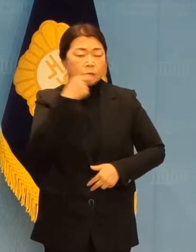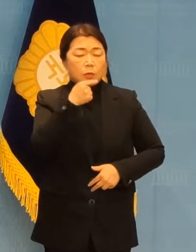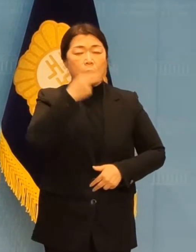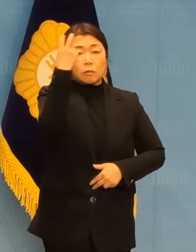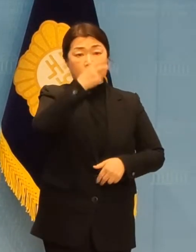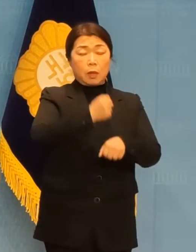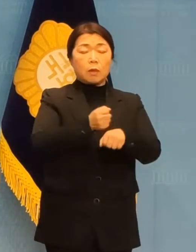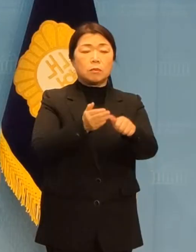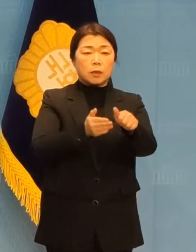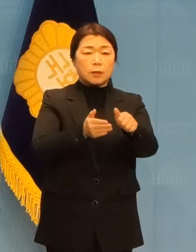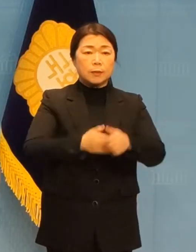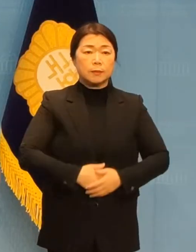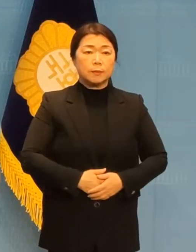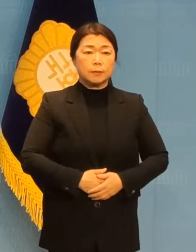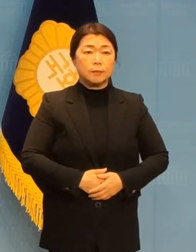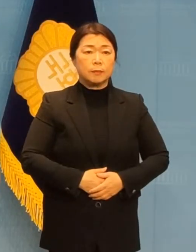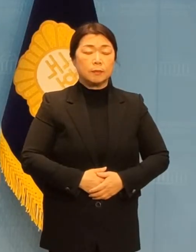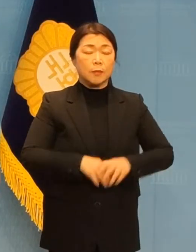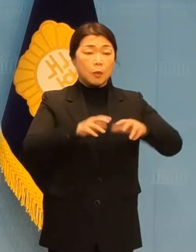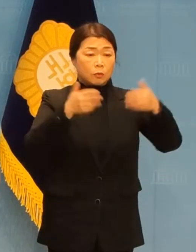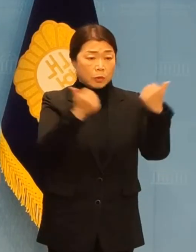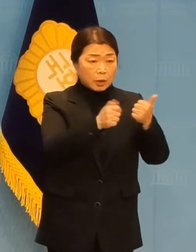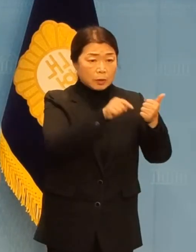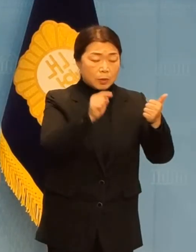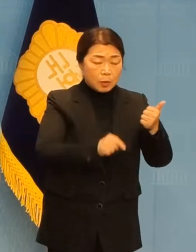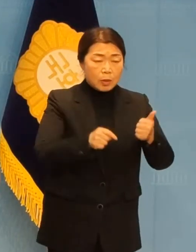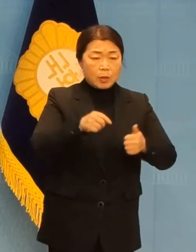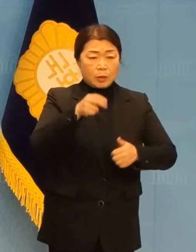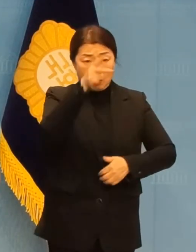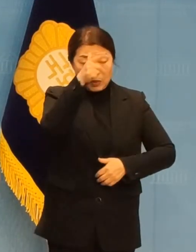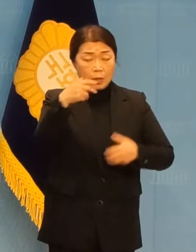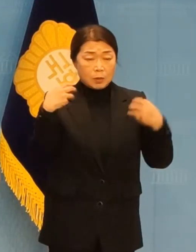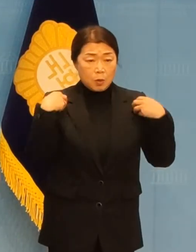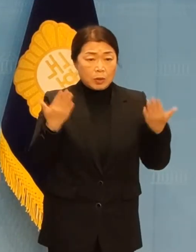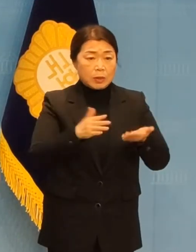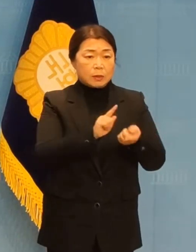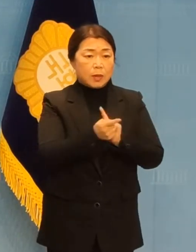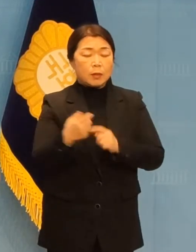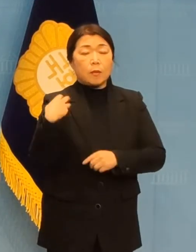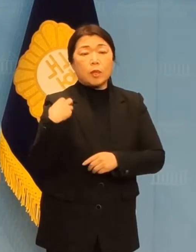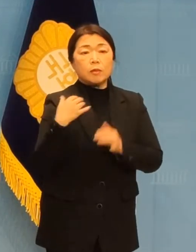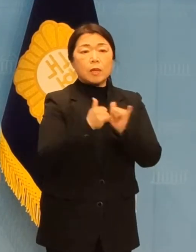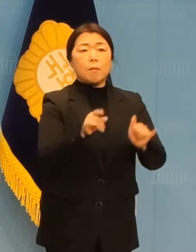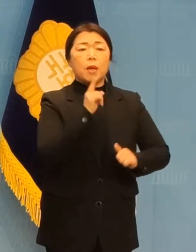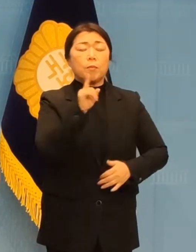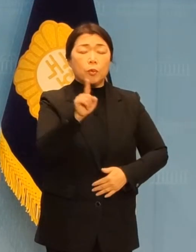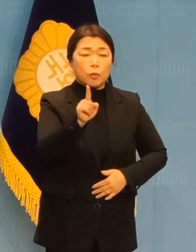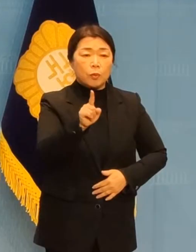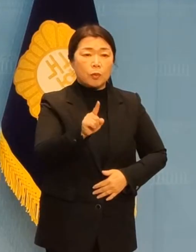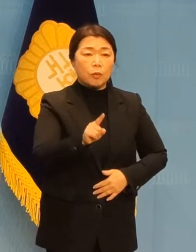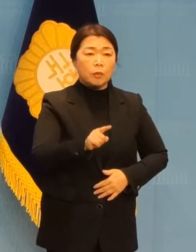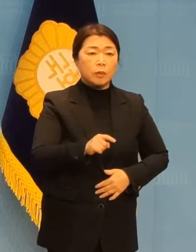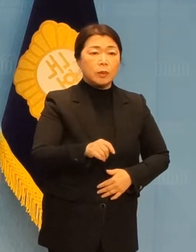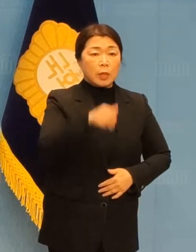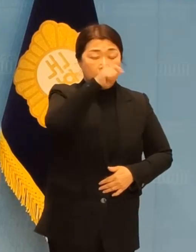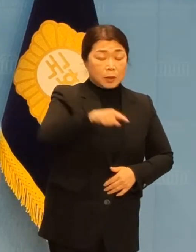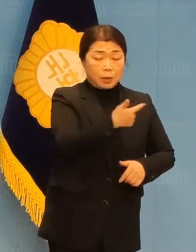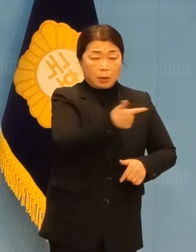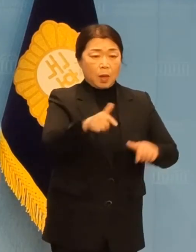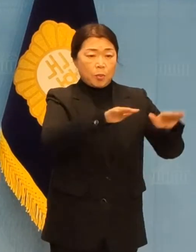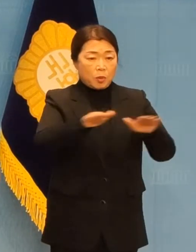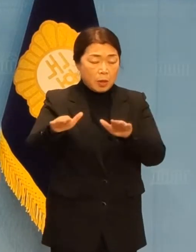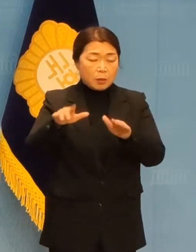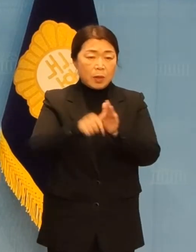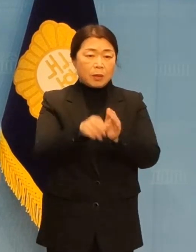국회 정보위에서 경찰청 직무대리 뭐라고 했습니까? 에이펙에서 야당 대표가